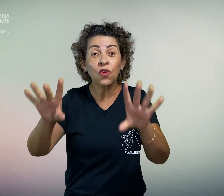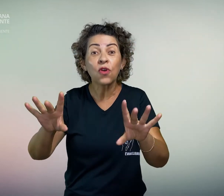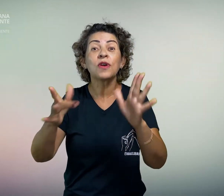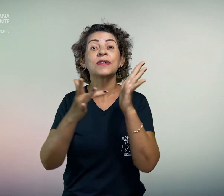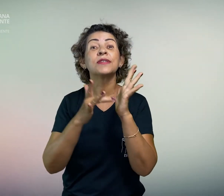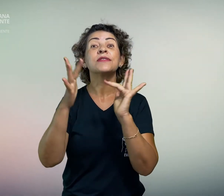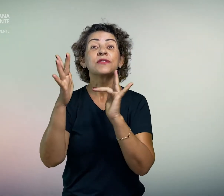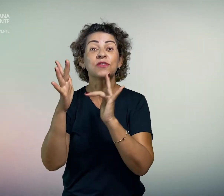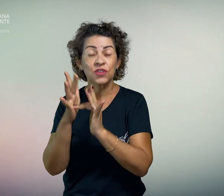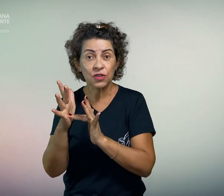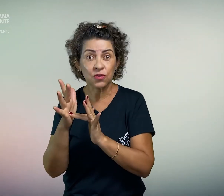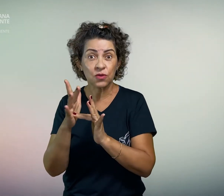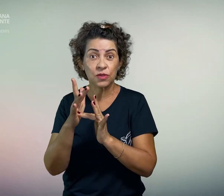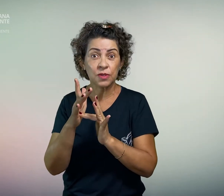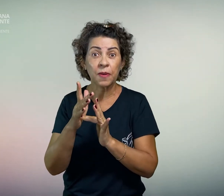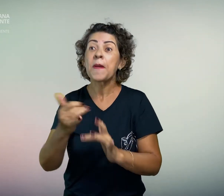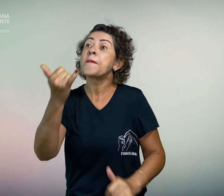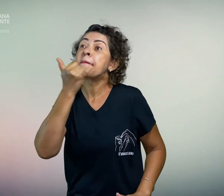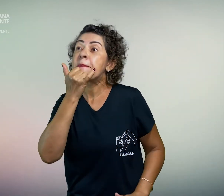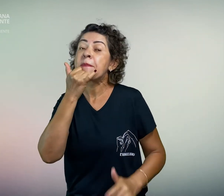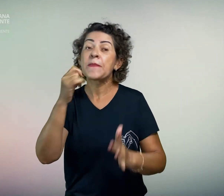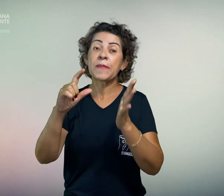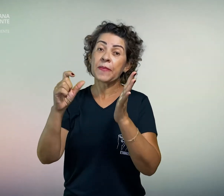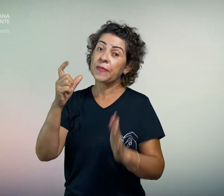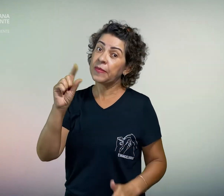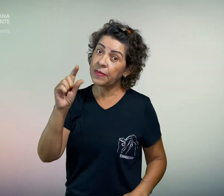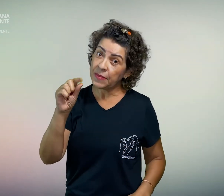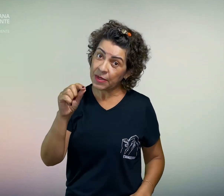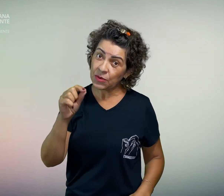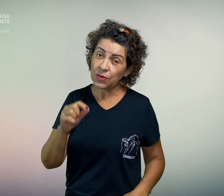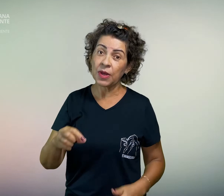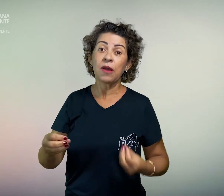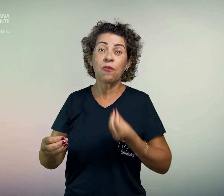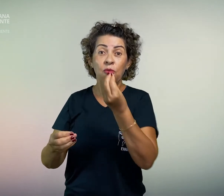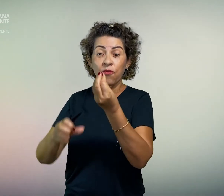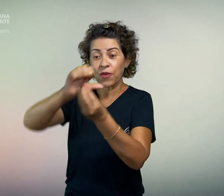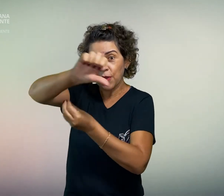Jesus Cristo. É Jesus quem nos faz dignos.